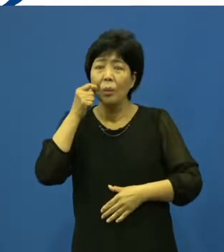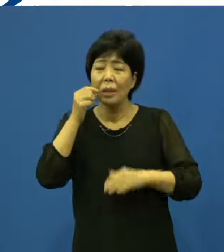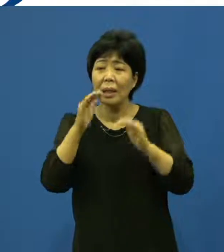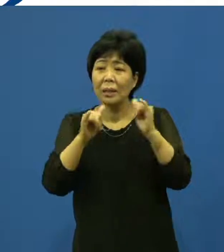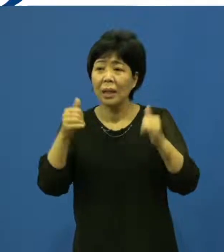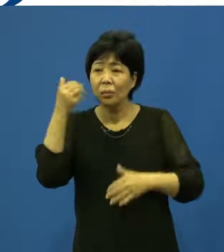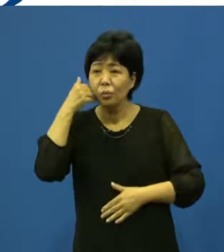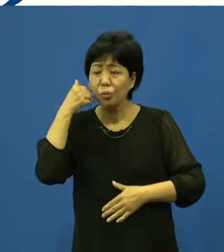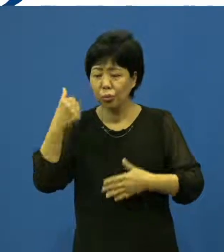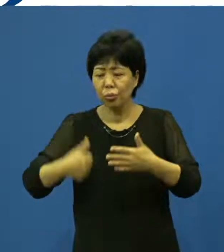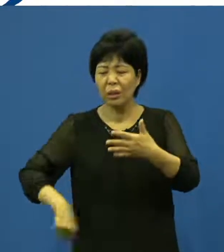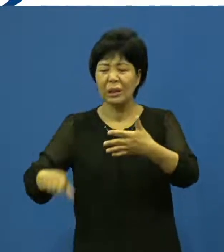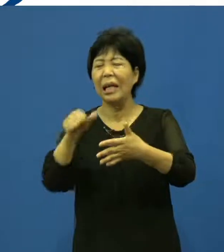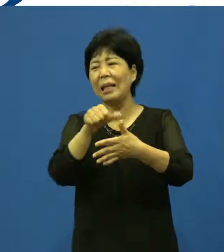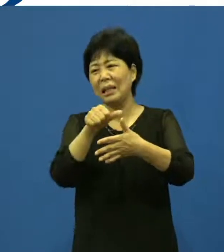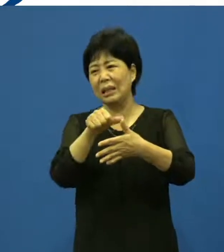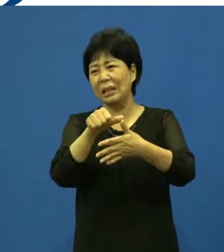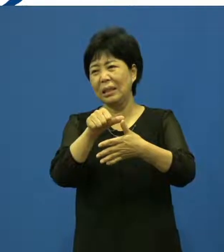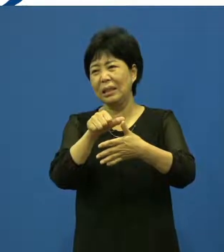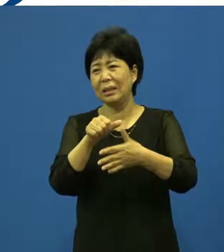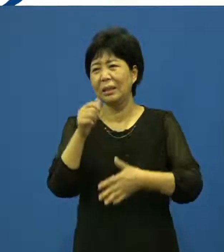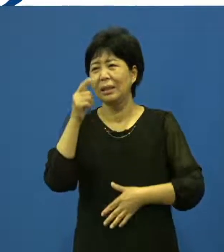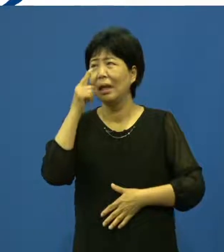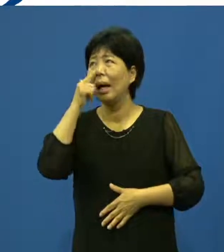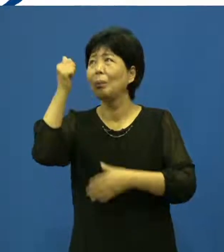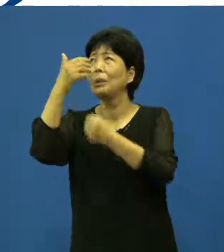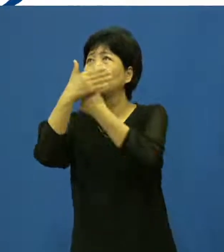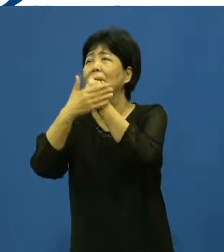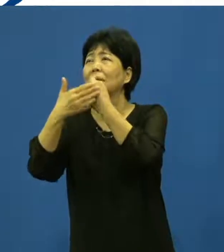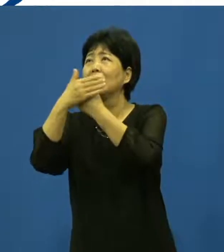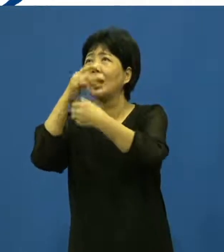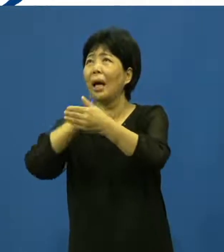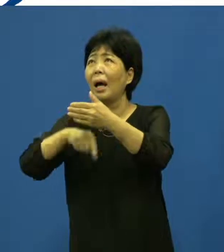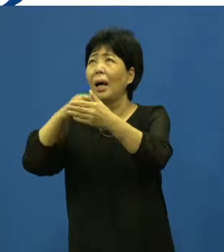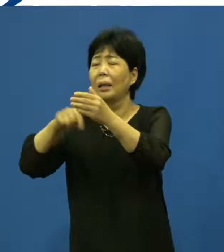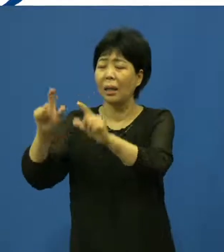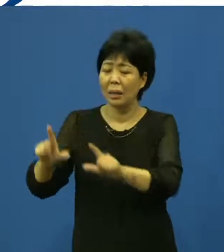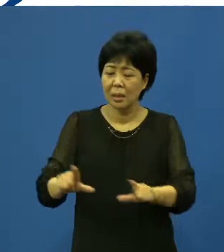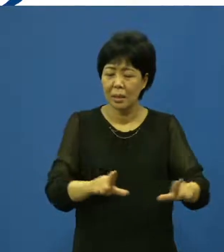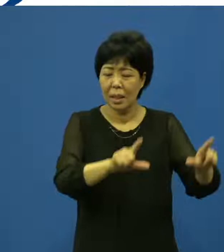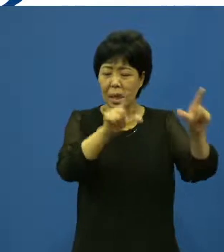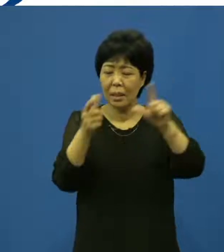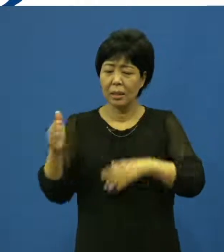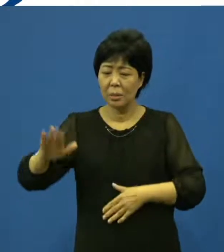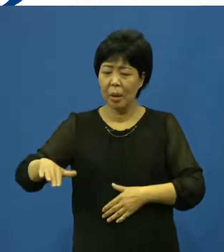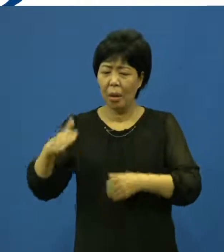맏아들. 그런 아버지의 은혜 안에 있었지만 은혜가 뭔지 몰랐어요.